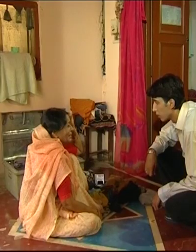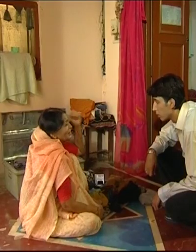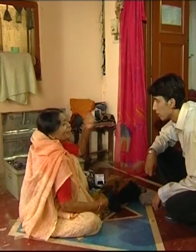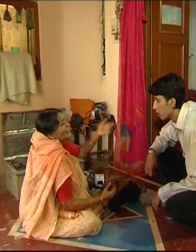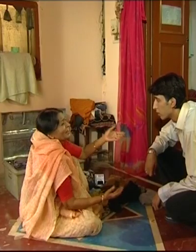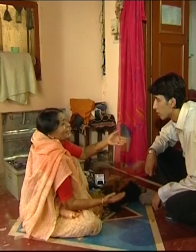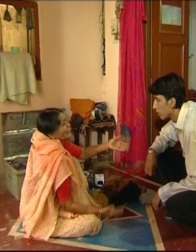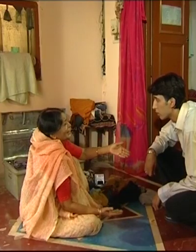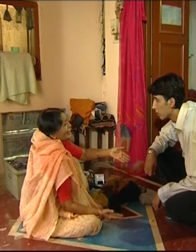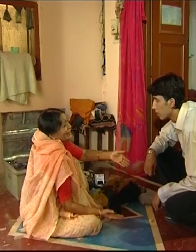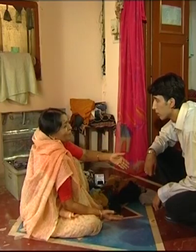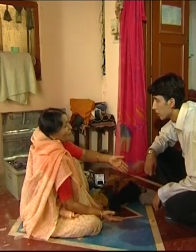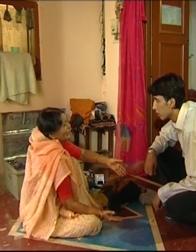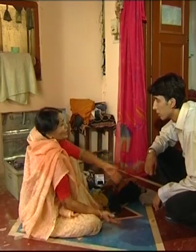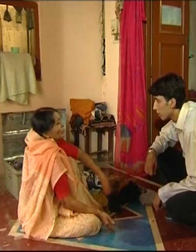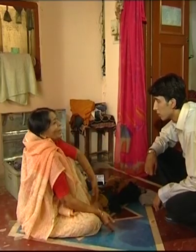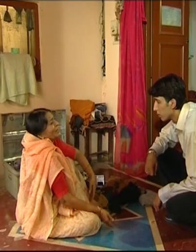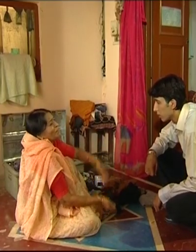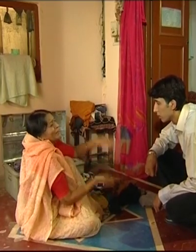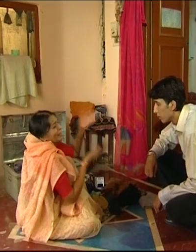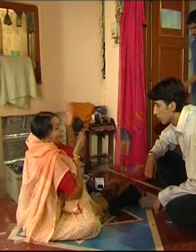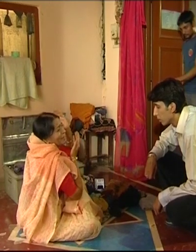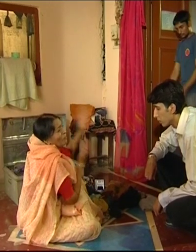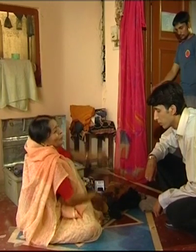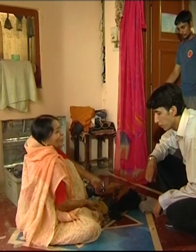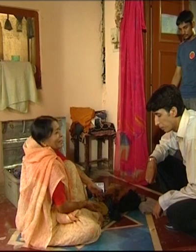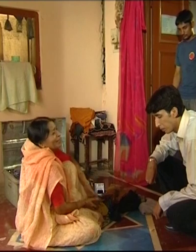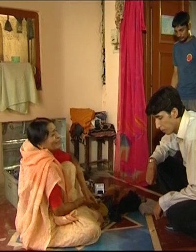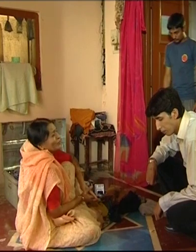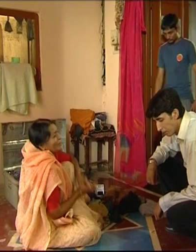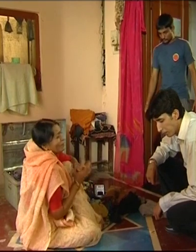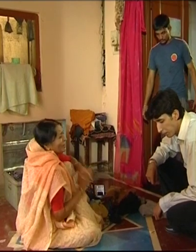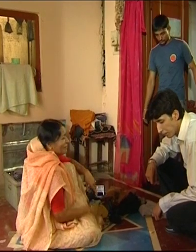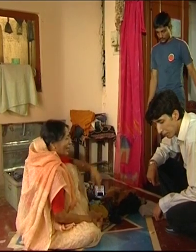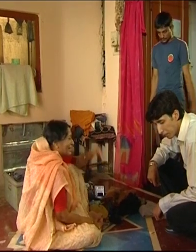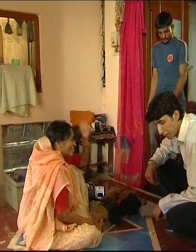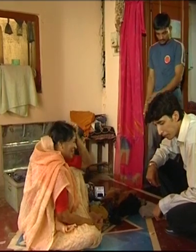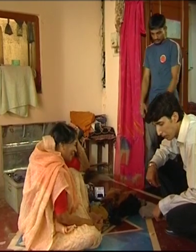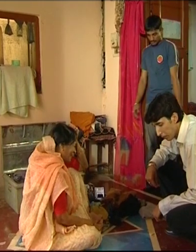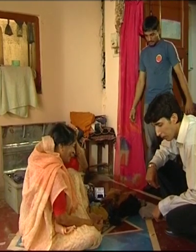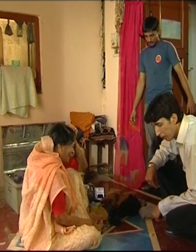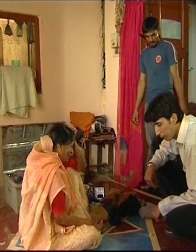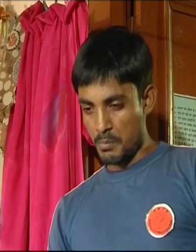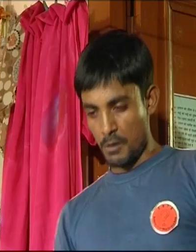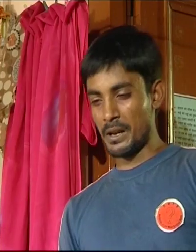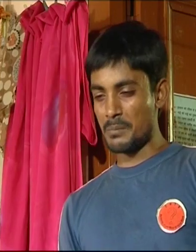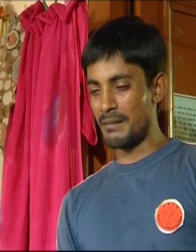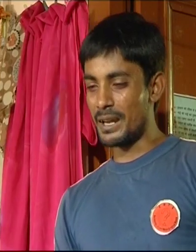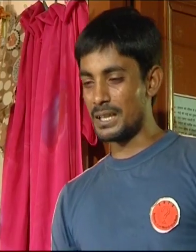न जाने कैसे कैसे पैसे जुटा के मैंने इसकी बहू के लिए चूड़ियां बनवाई थी। बहू के लिए बनवाई थी